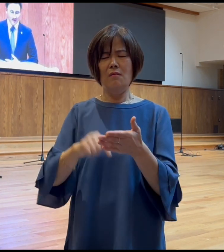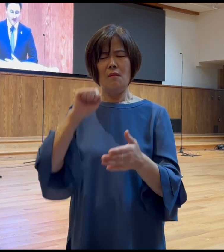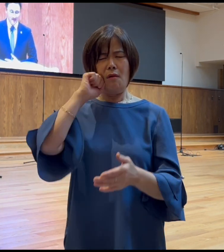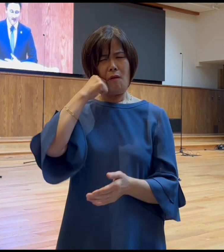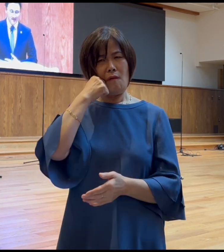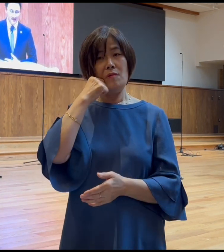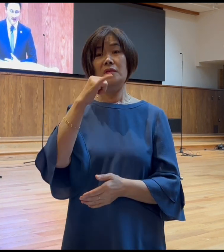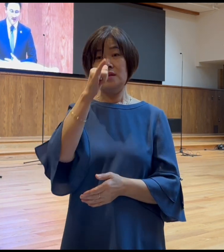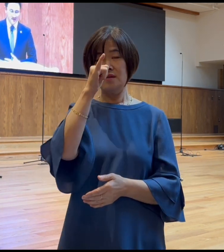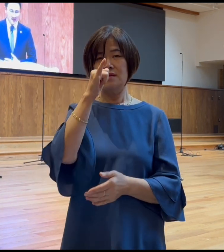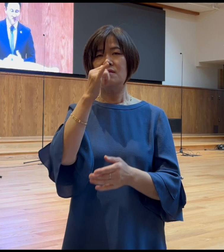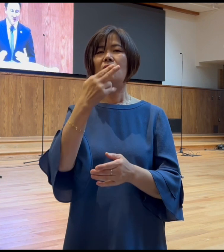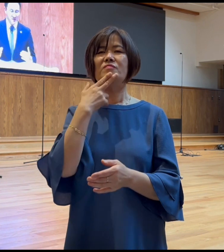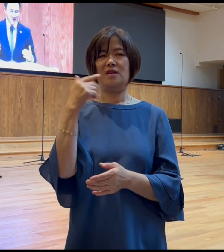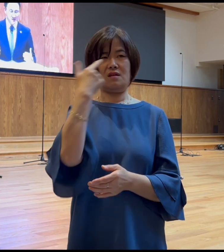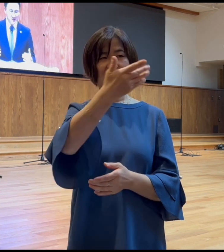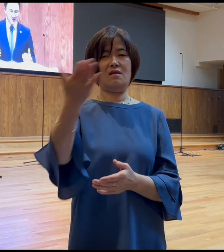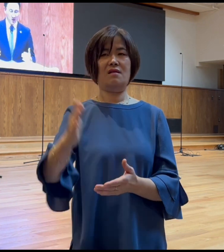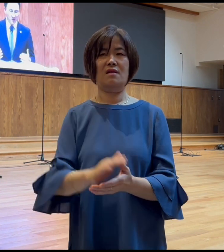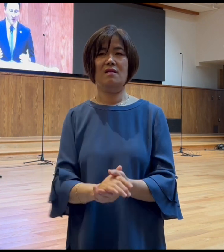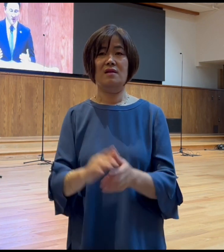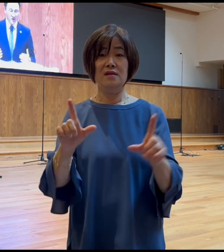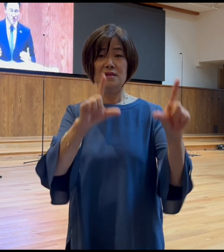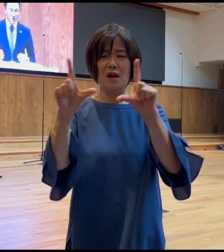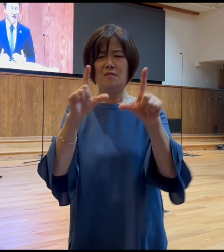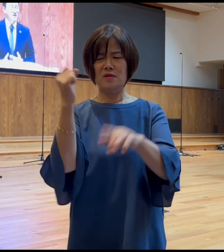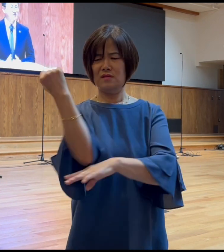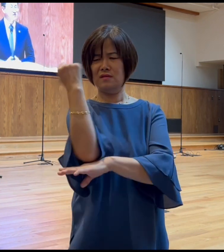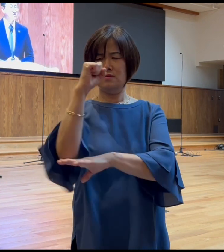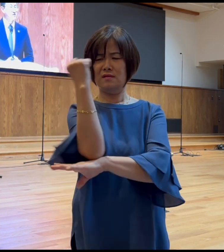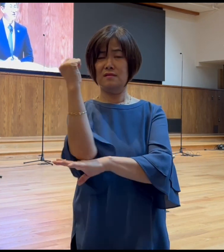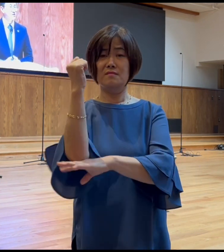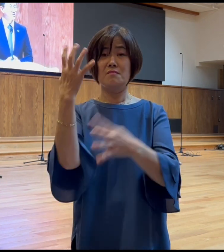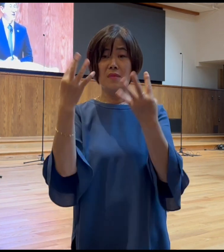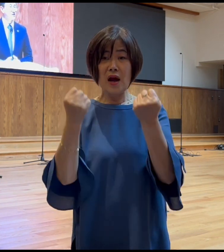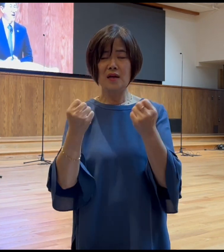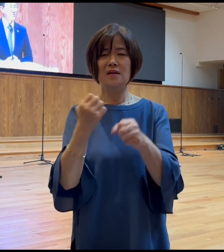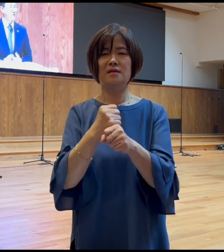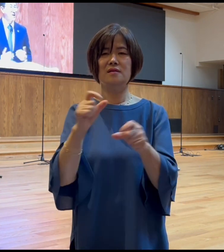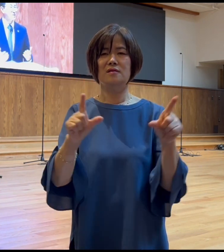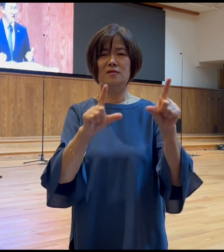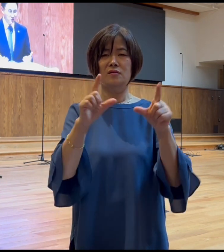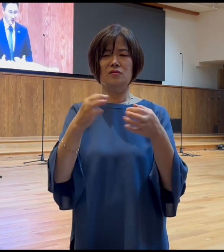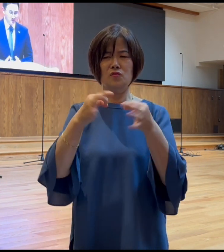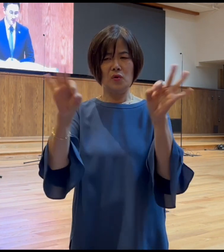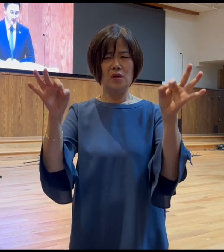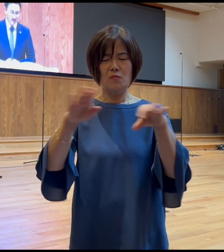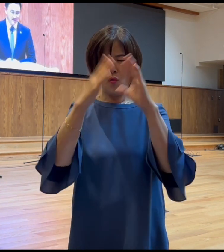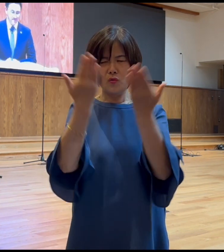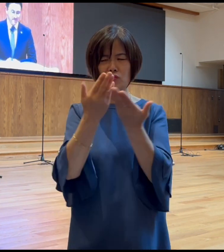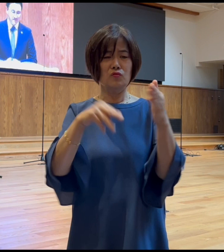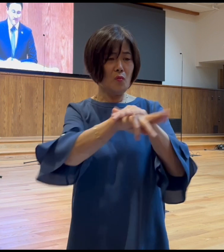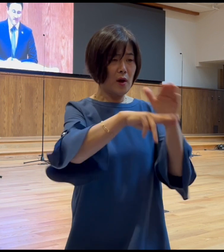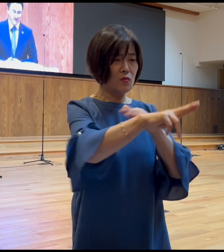않습니까? 삶을 흔드는 여러 소리와 일들을 우리가 다 피하며 살 수는